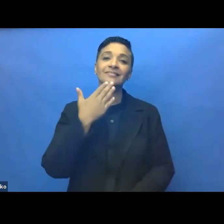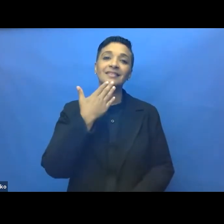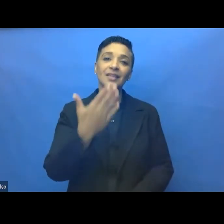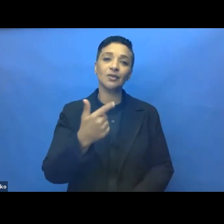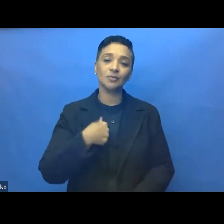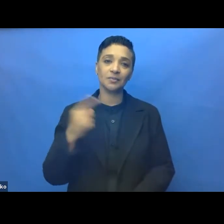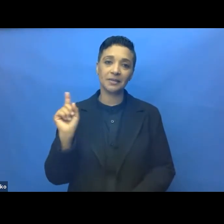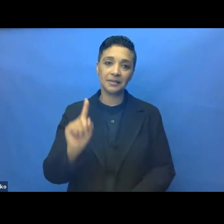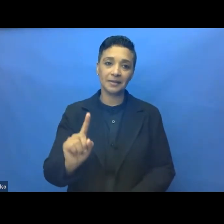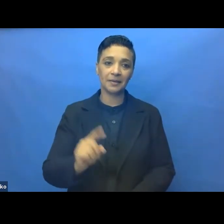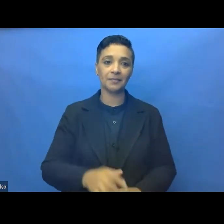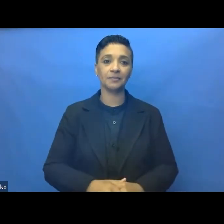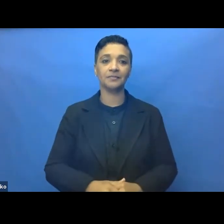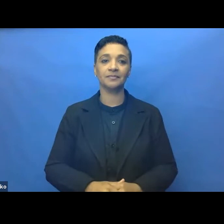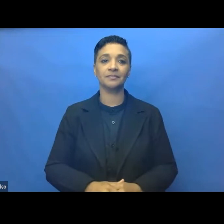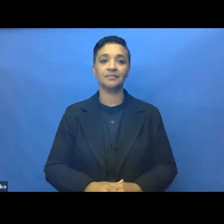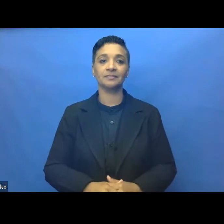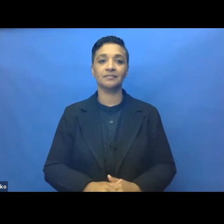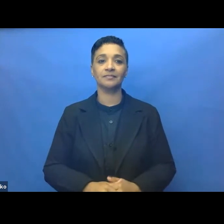Merci à tous.